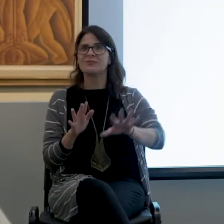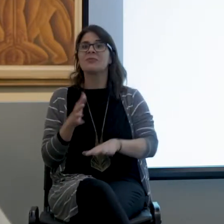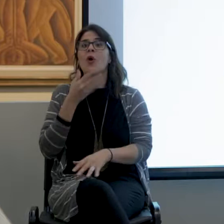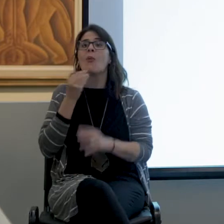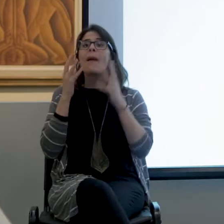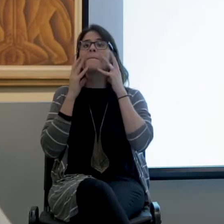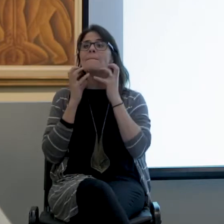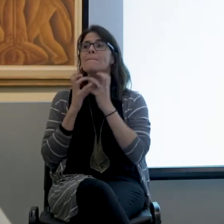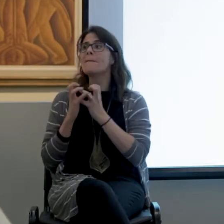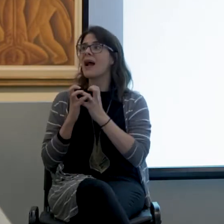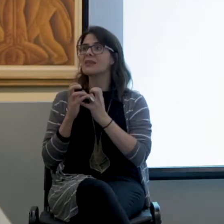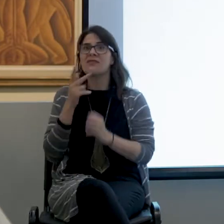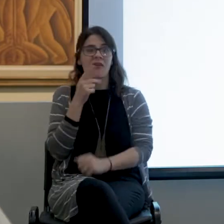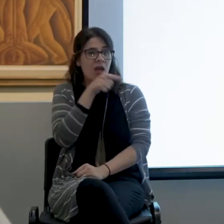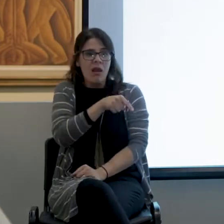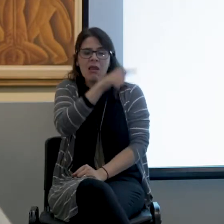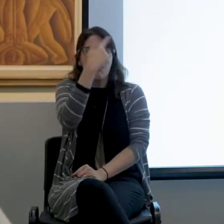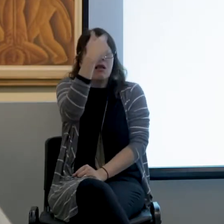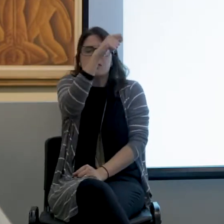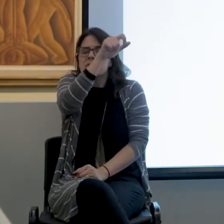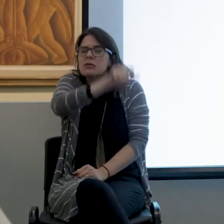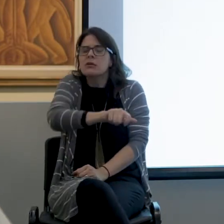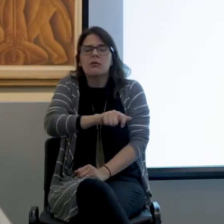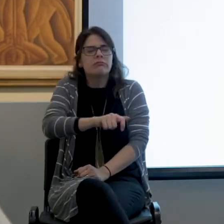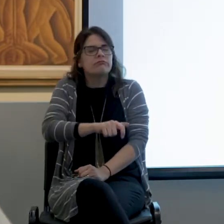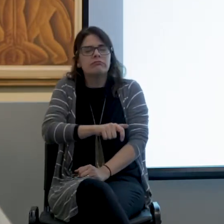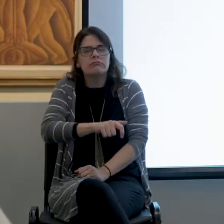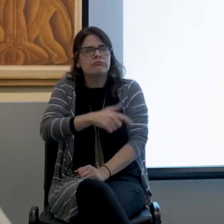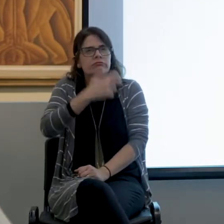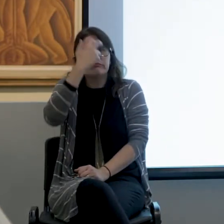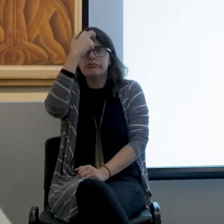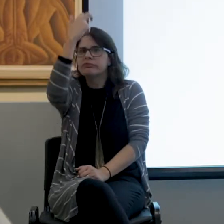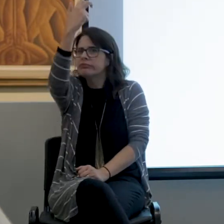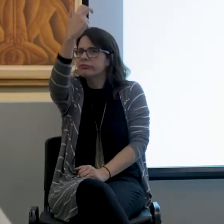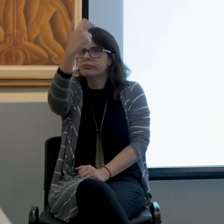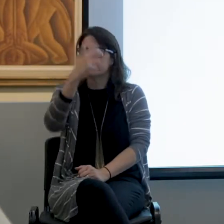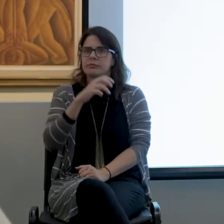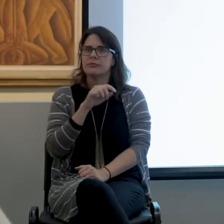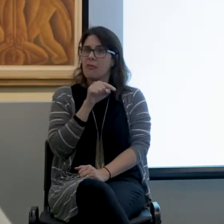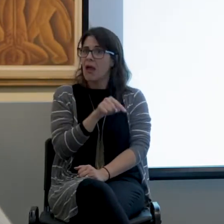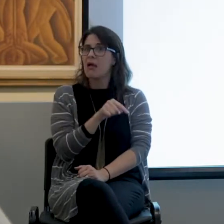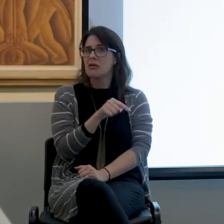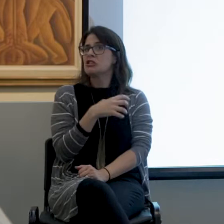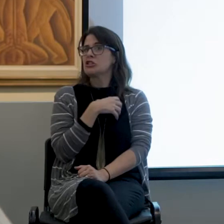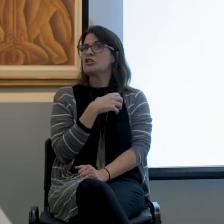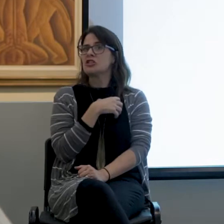que era o escritor mais genial do século XIX. Aí falavam para ele, pô, mas o cara era um puta reacionário,